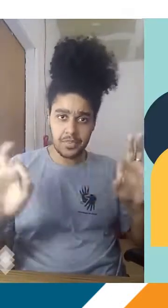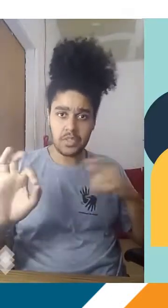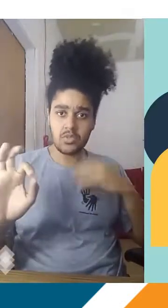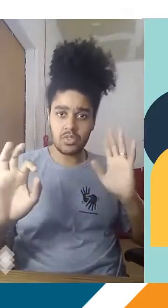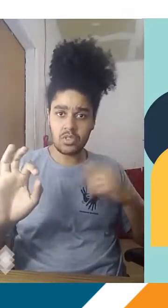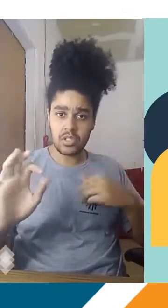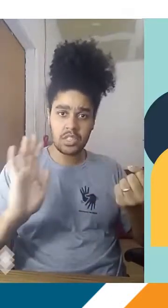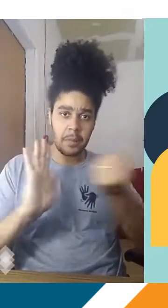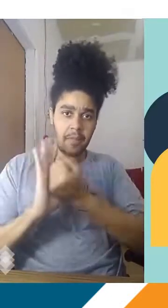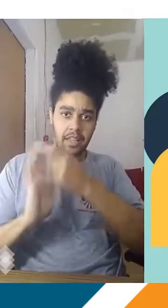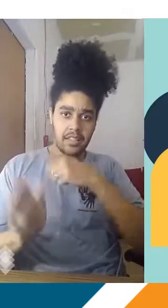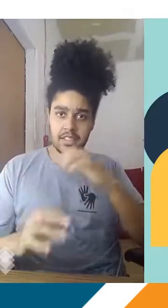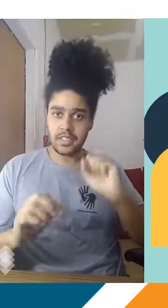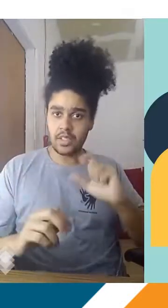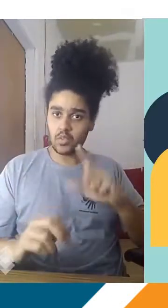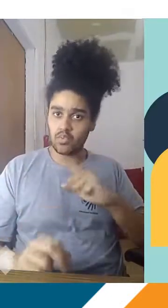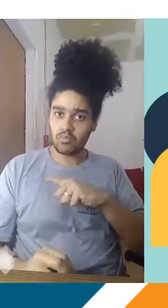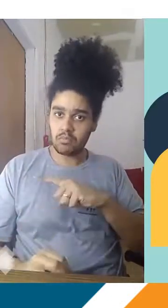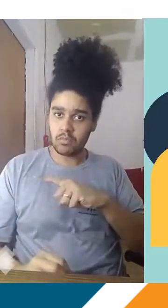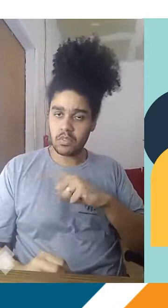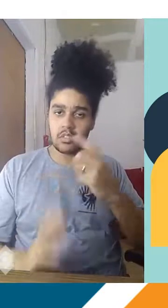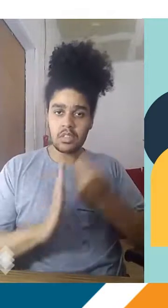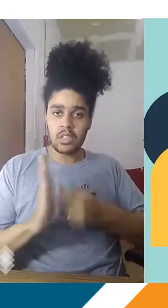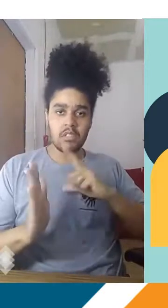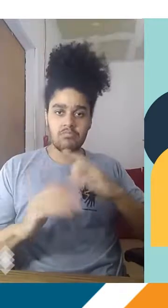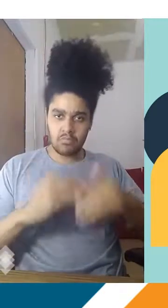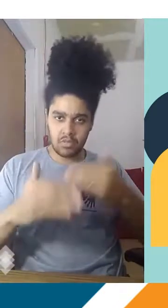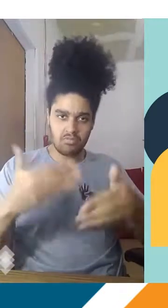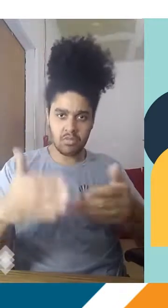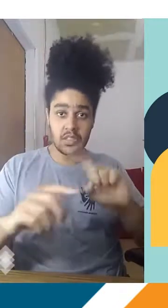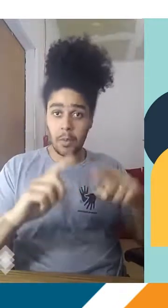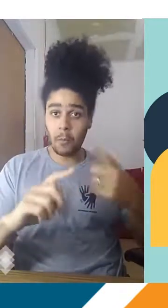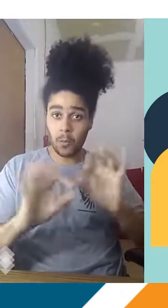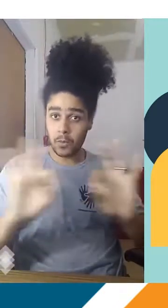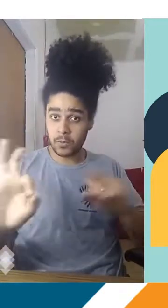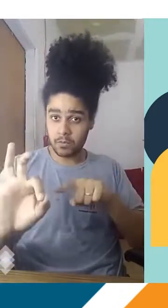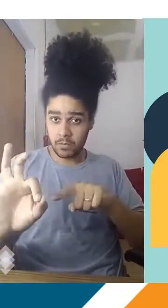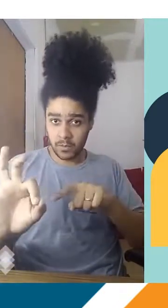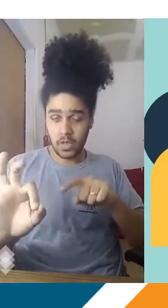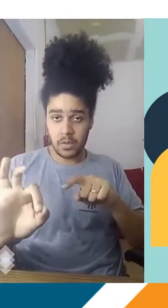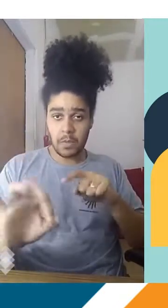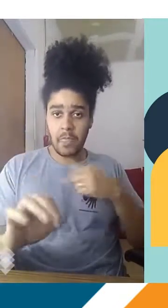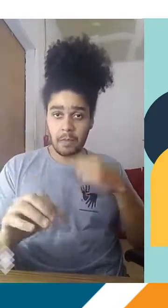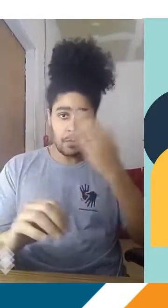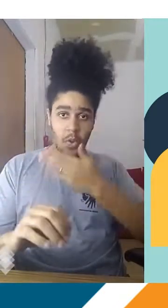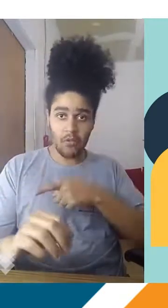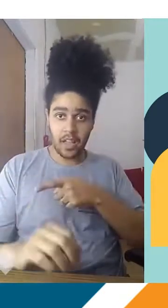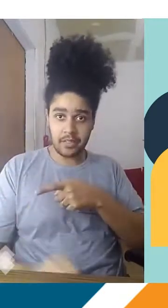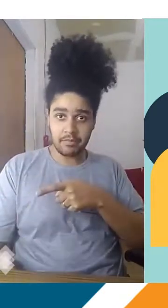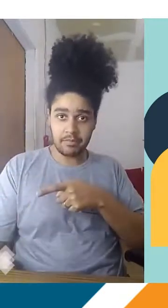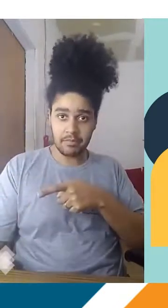frasal, evidentemente, aquele que eu já havia marcado ali em azul. Esse texto tem um desenvolvimento a partir desse tópico frasal,